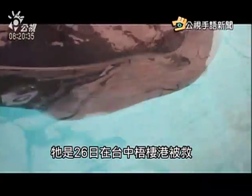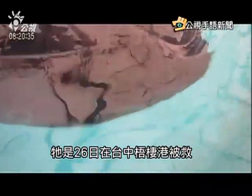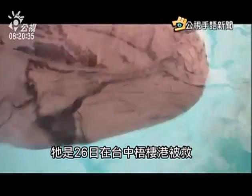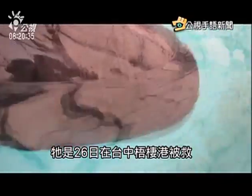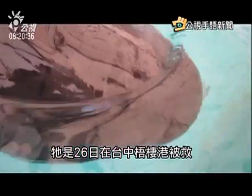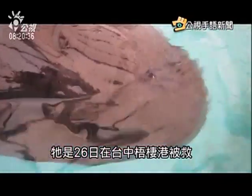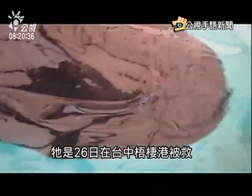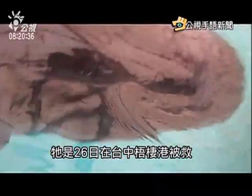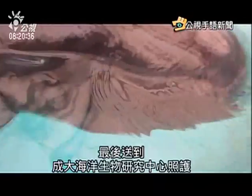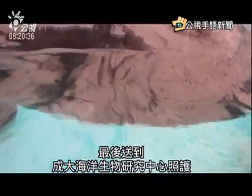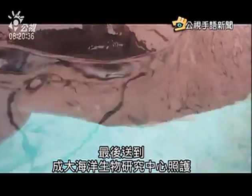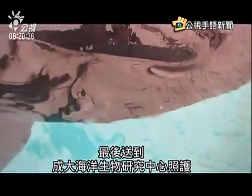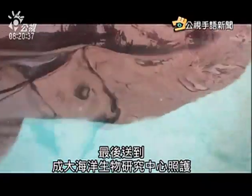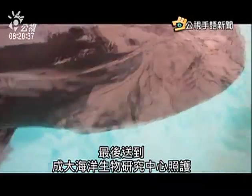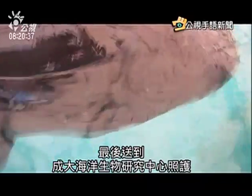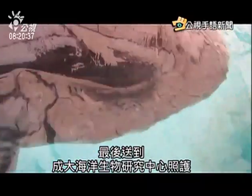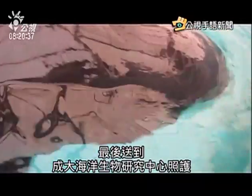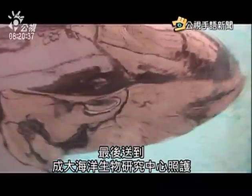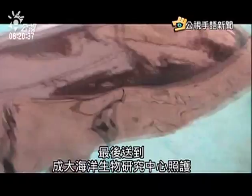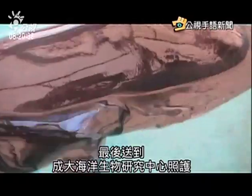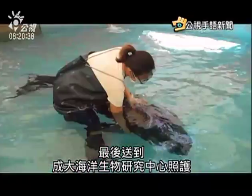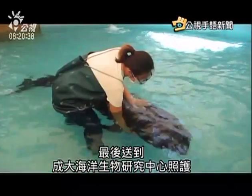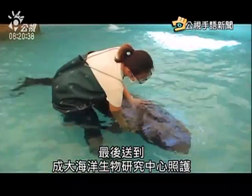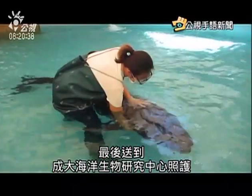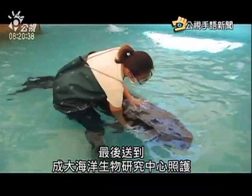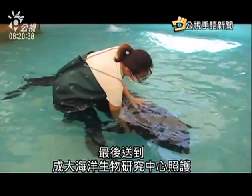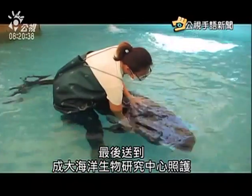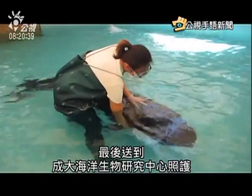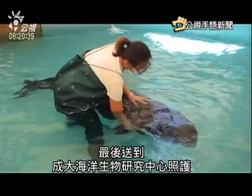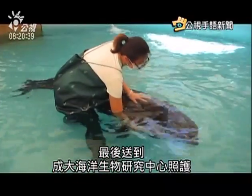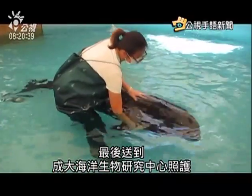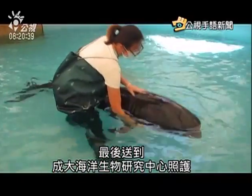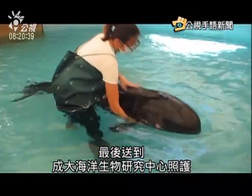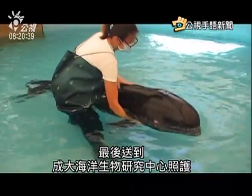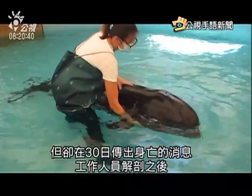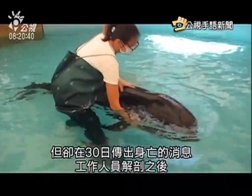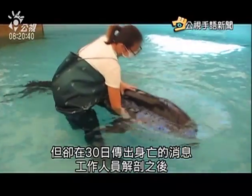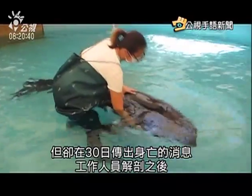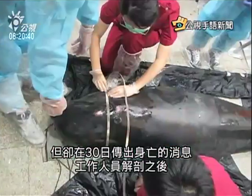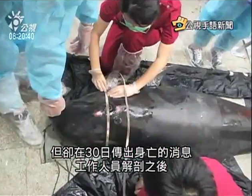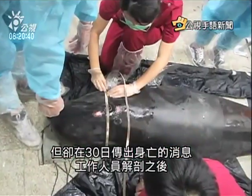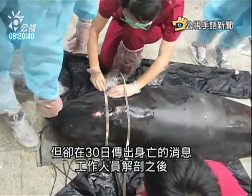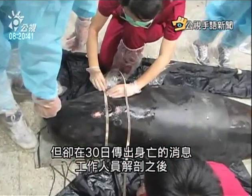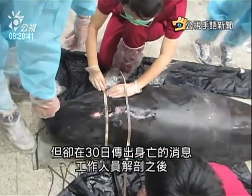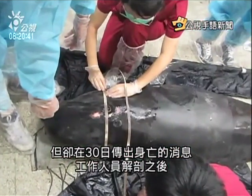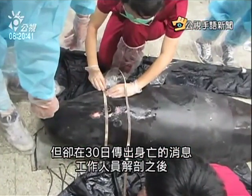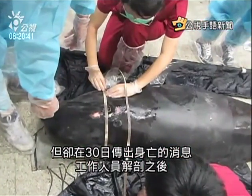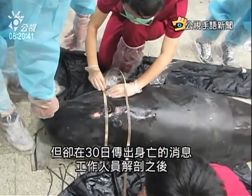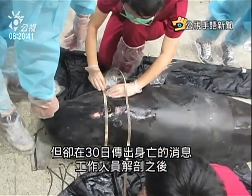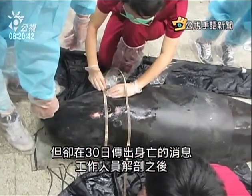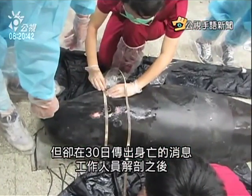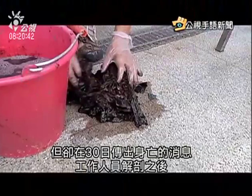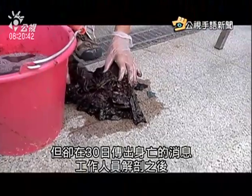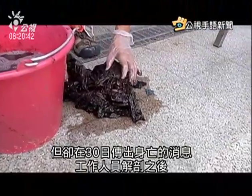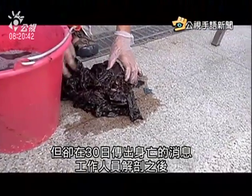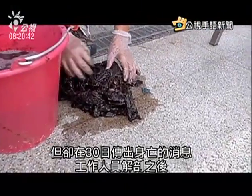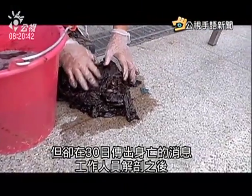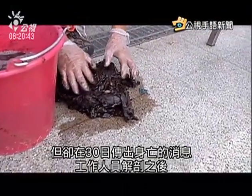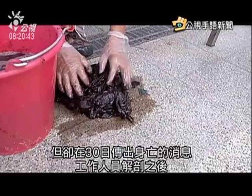被救，最后送到成大海洋生物研究中心照护，但却在30日传出身亡的消息。工作人员解剖之